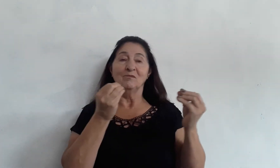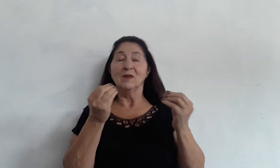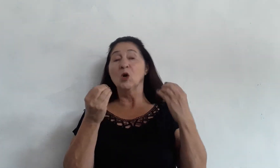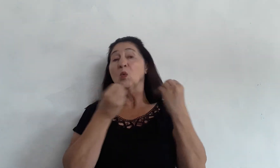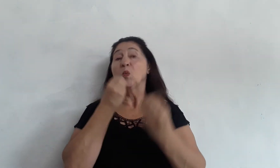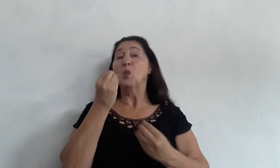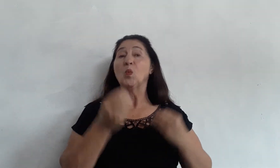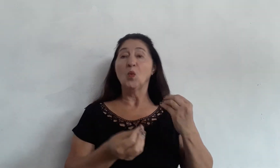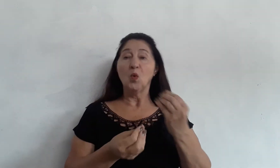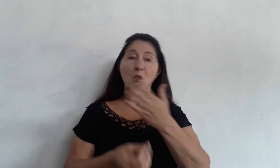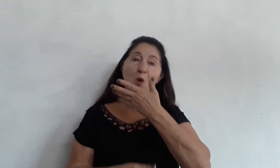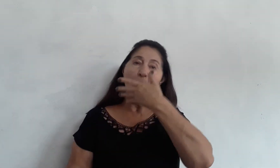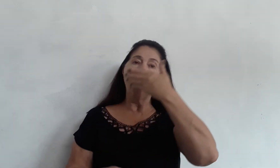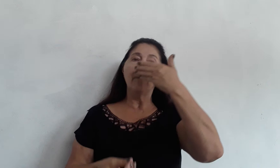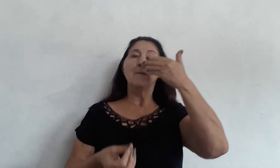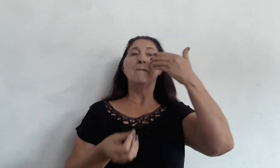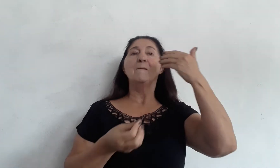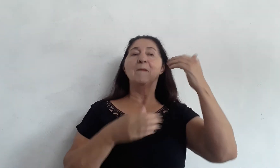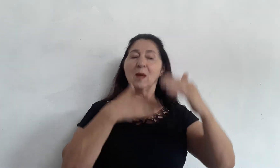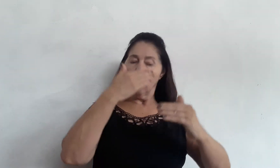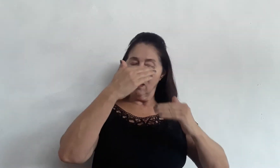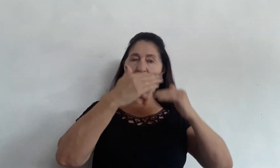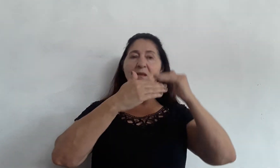fé? É seguir Jesus.